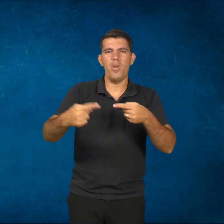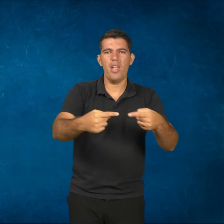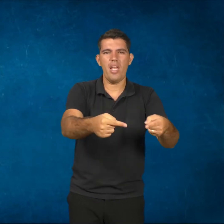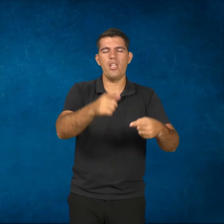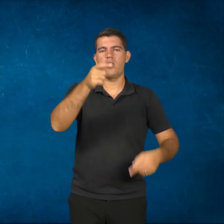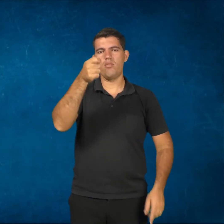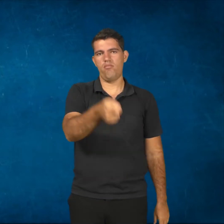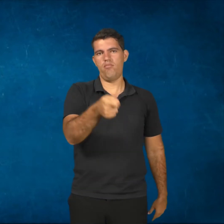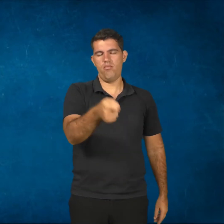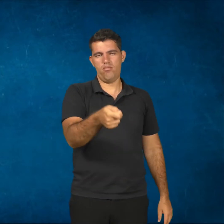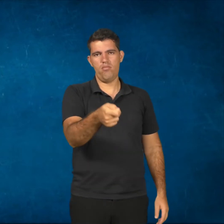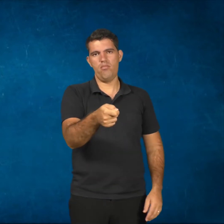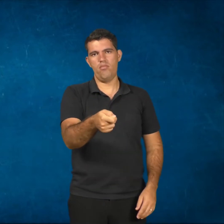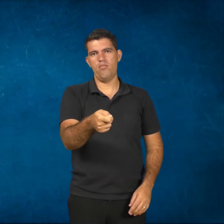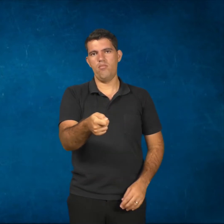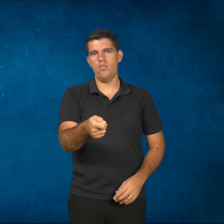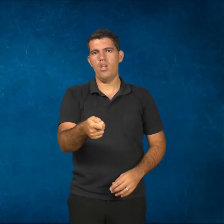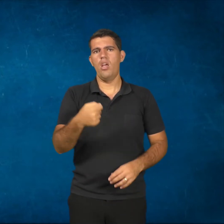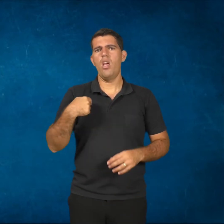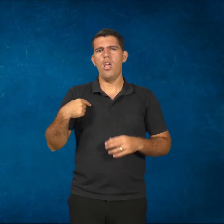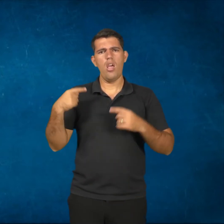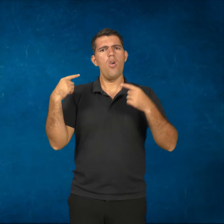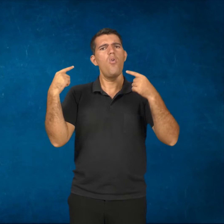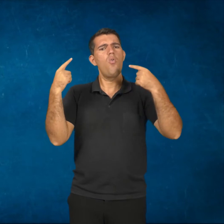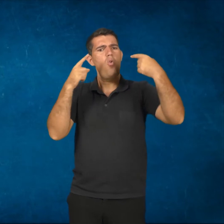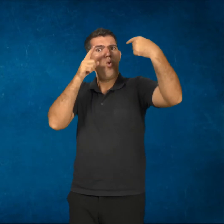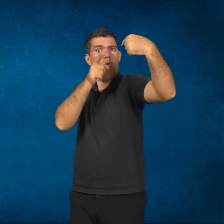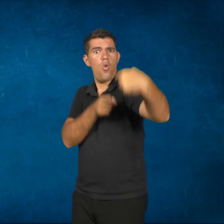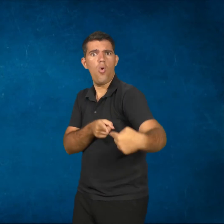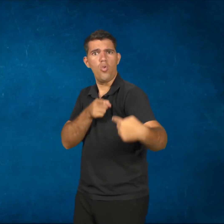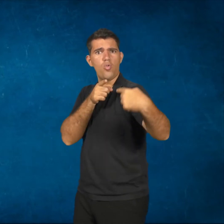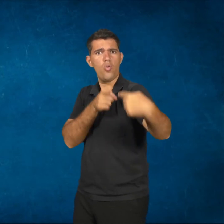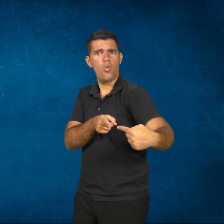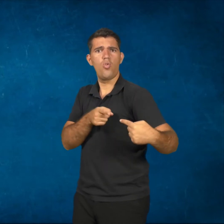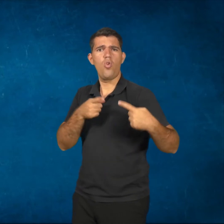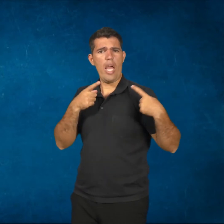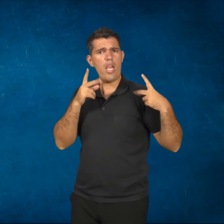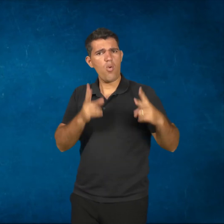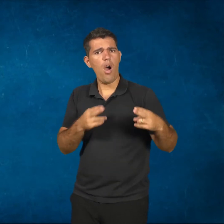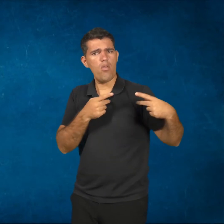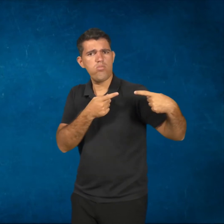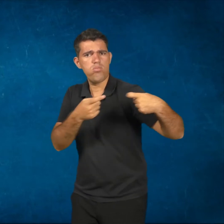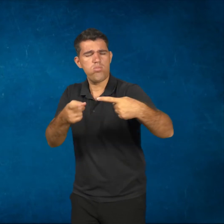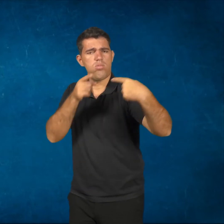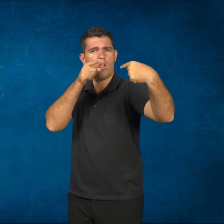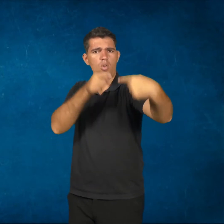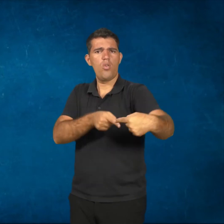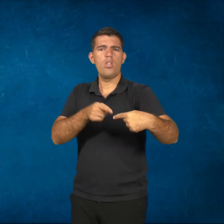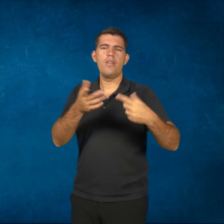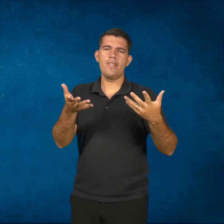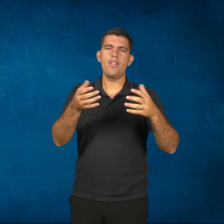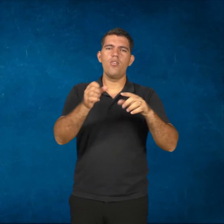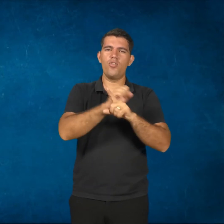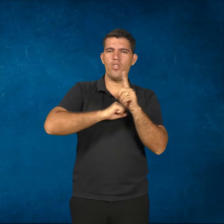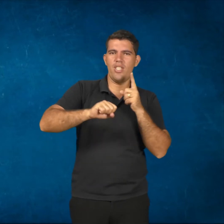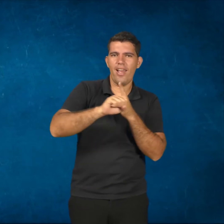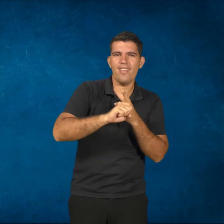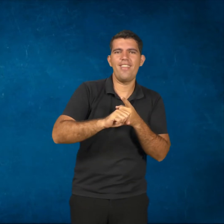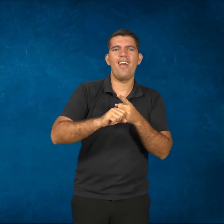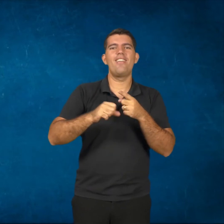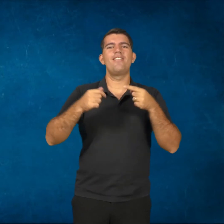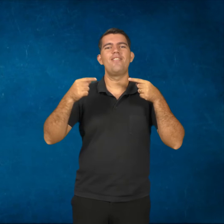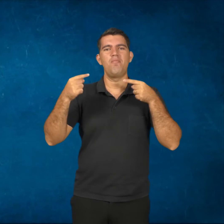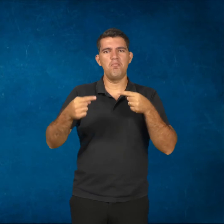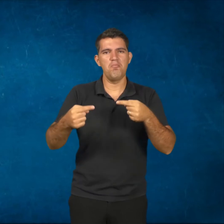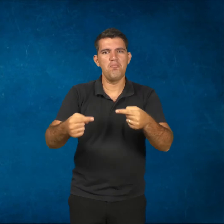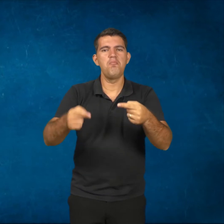política autoritariamente. Inclusive você luta contra o outro. É a política nesse sentido de luta política. Numa sociedade autoritária como a nossa, nós